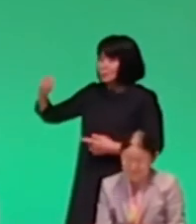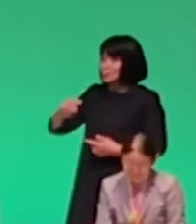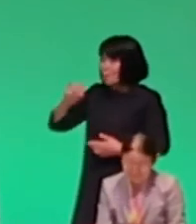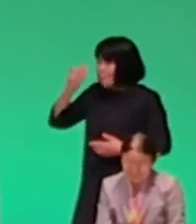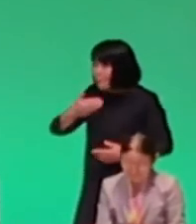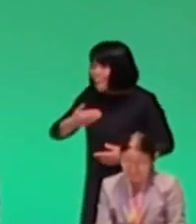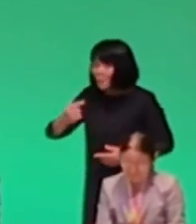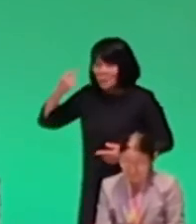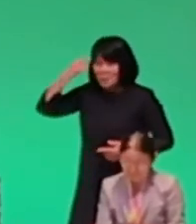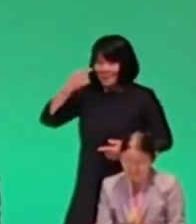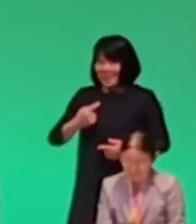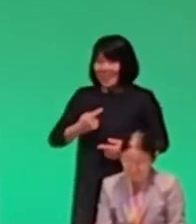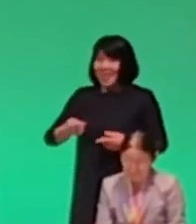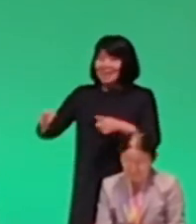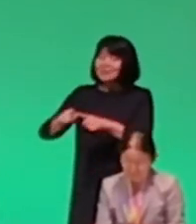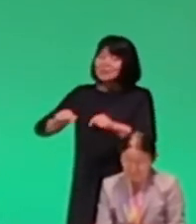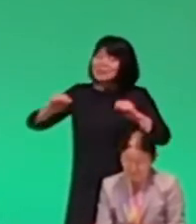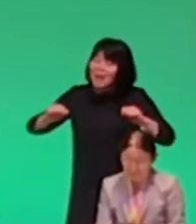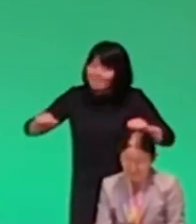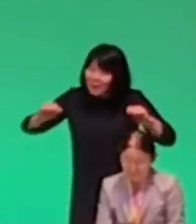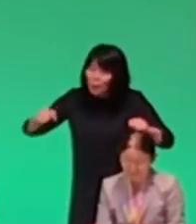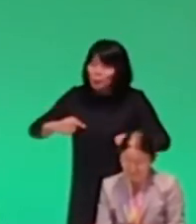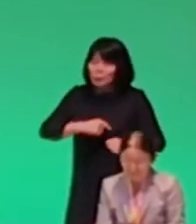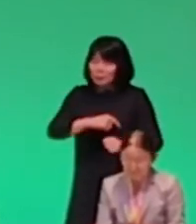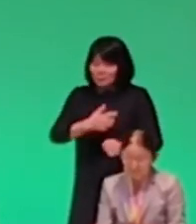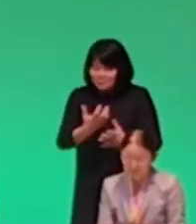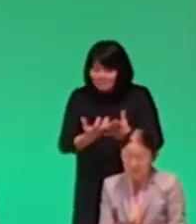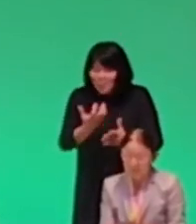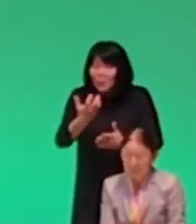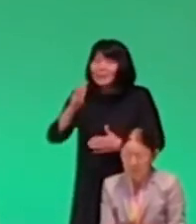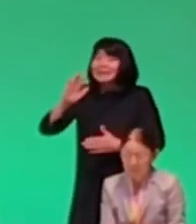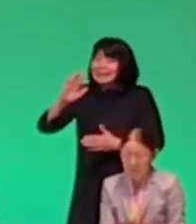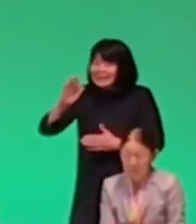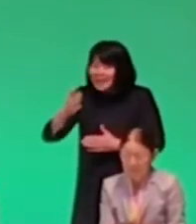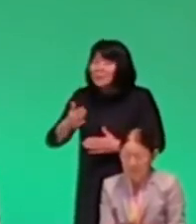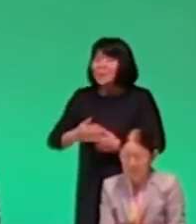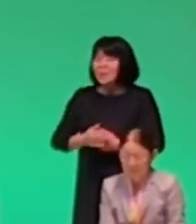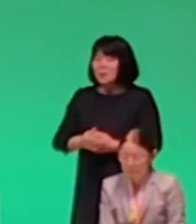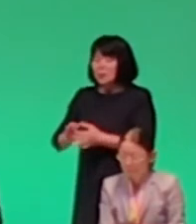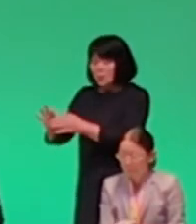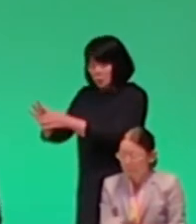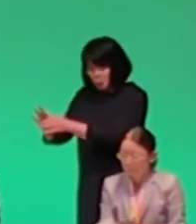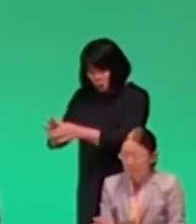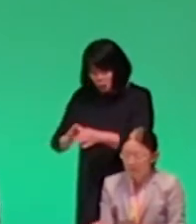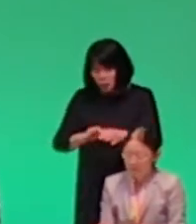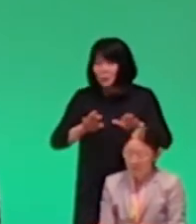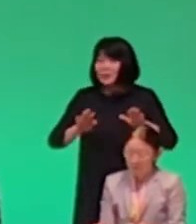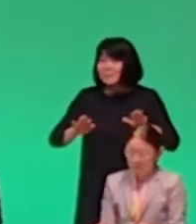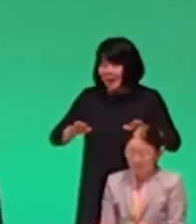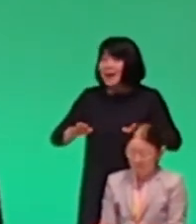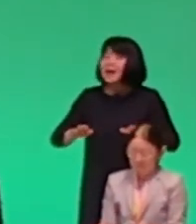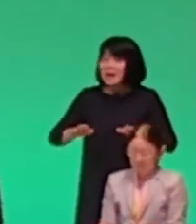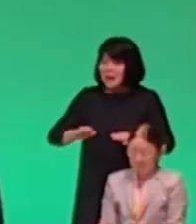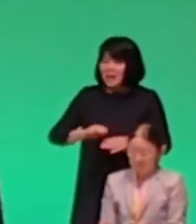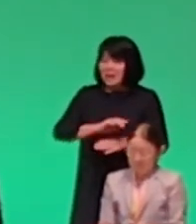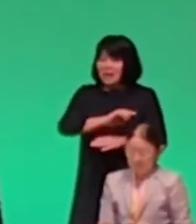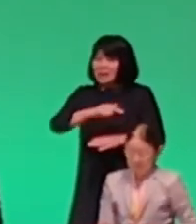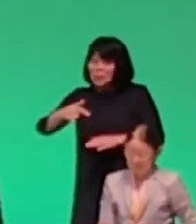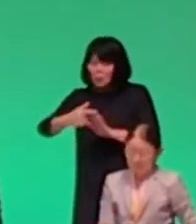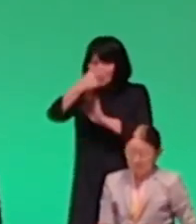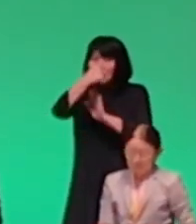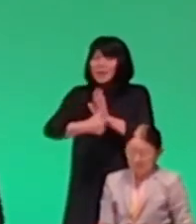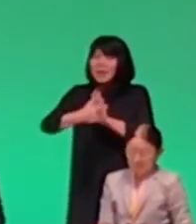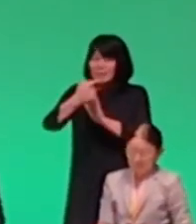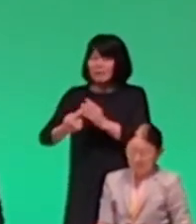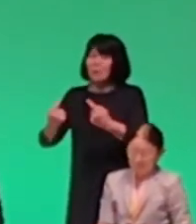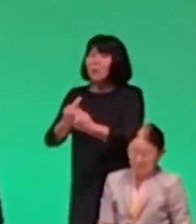なことがあって、じゃあ一緒に頑張ろうっていう気持ちになってたんですけれども、時を経て今そのいろんな看板が変わってくるわけ